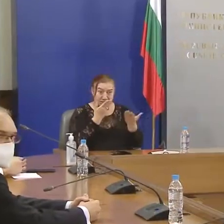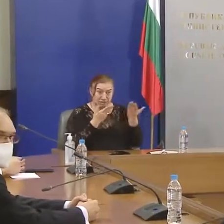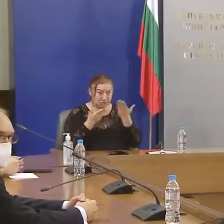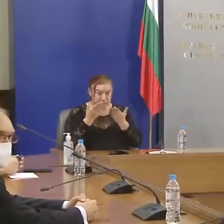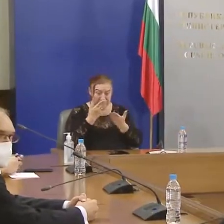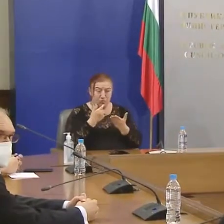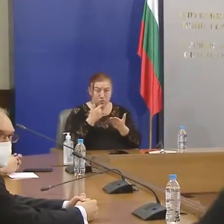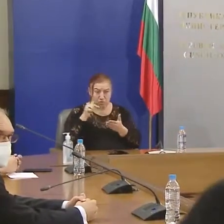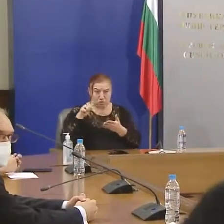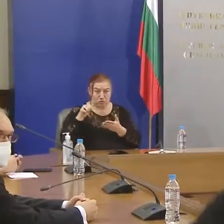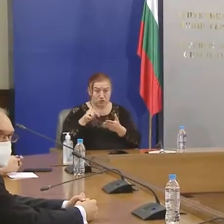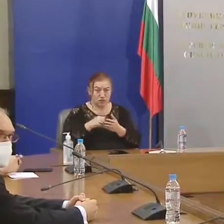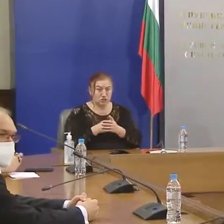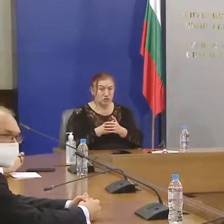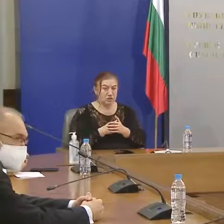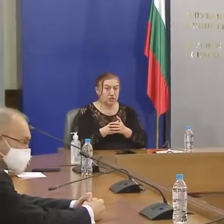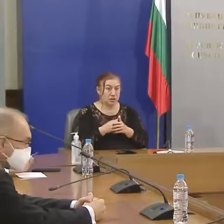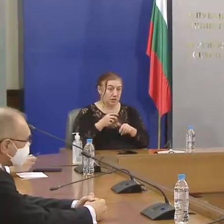Занимаванията в училище?